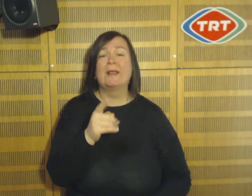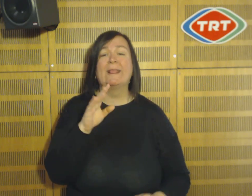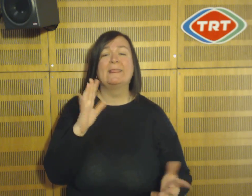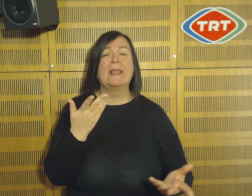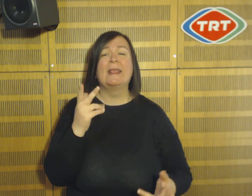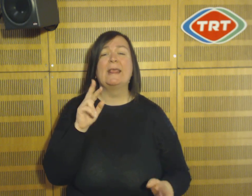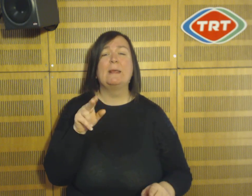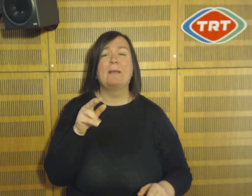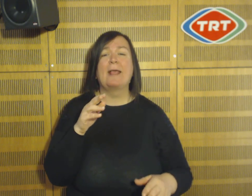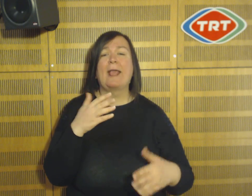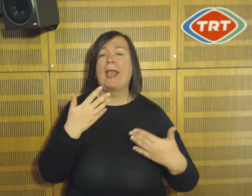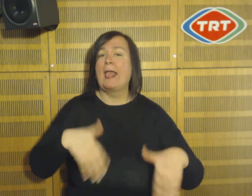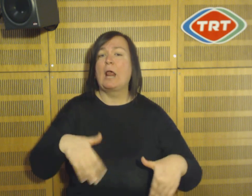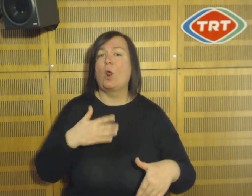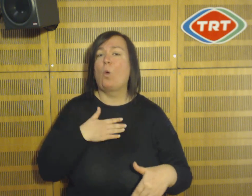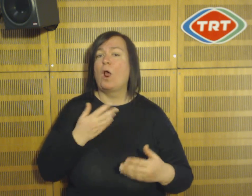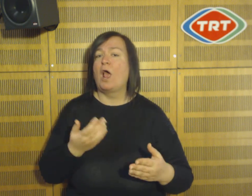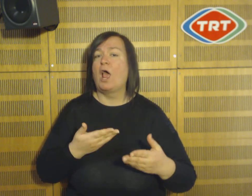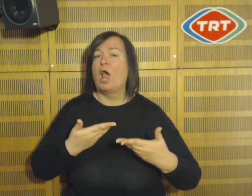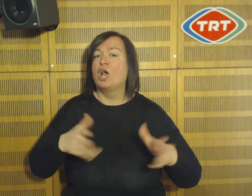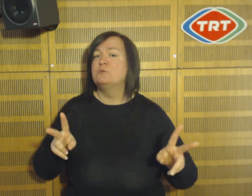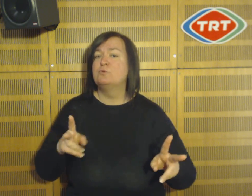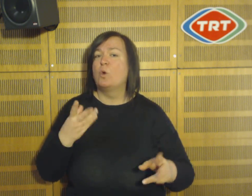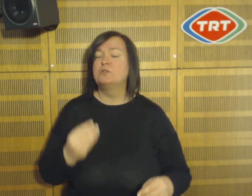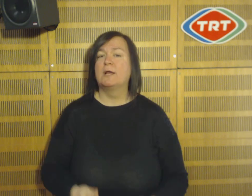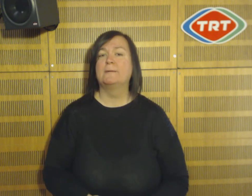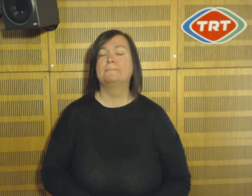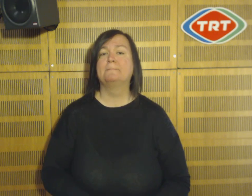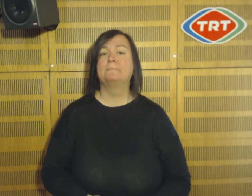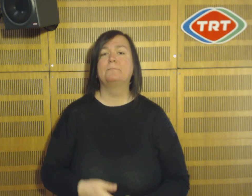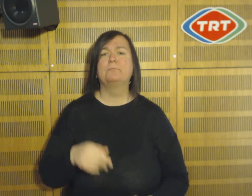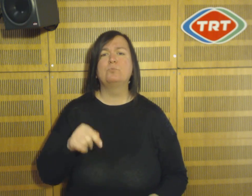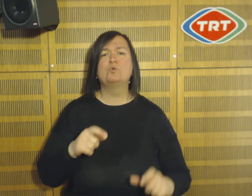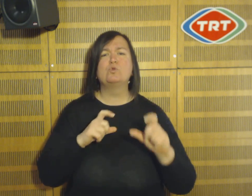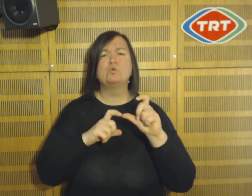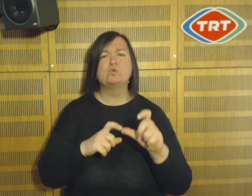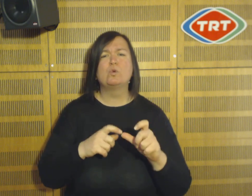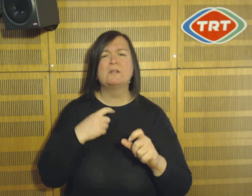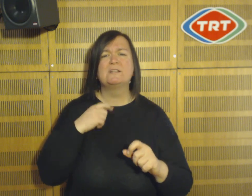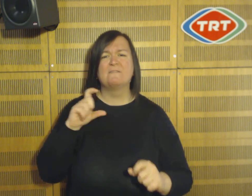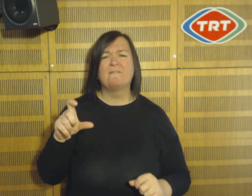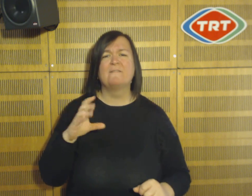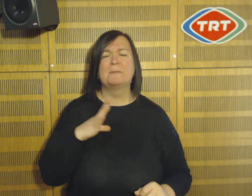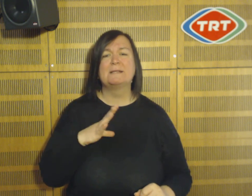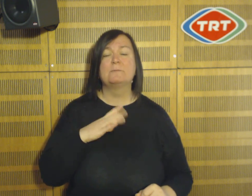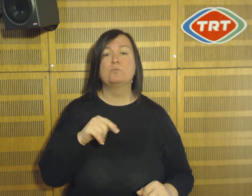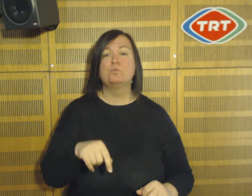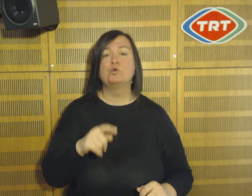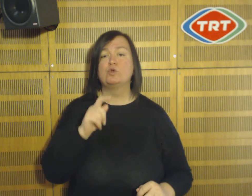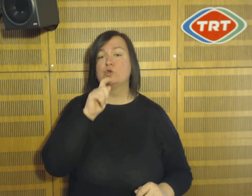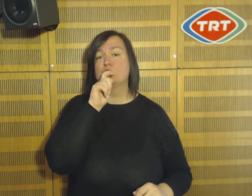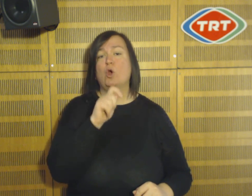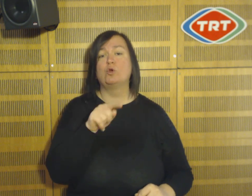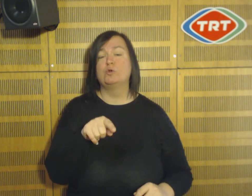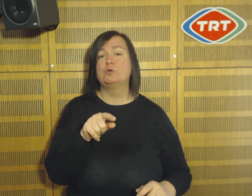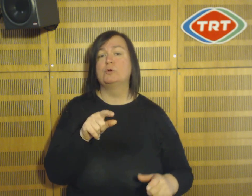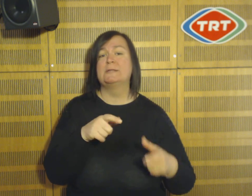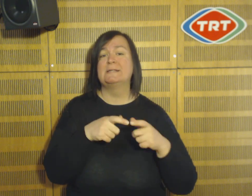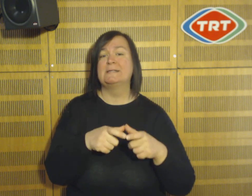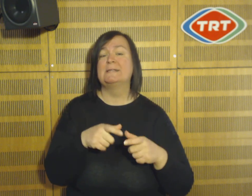engellerin önü açılmış olacak Sizce Aslında bu soru yanıtlamak şöyle gelir bu sözlüğün Aslında kullanıcısı k olacak Biz bu sözlüğün